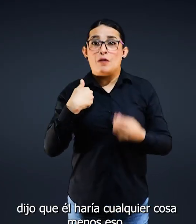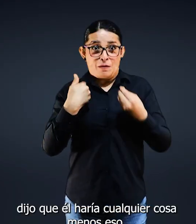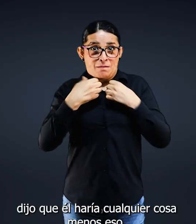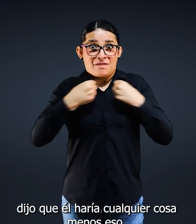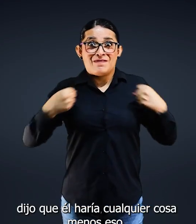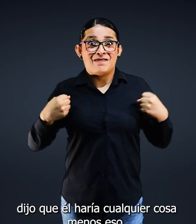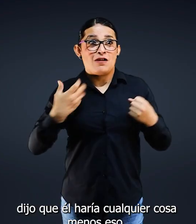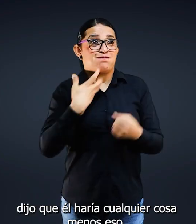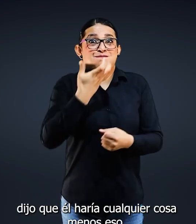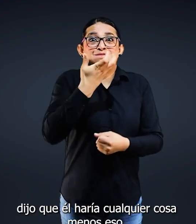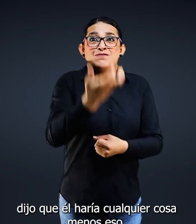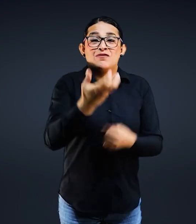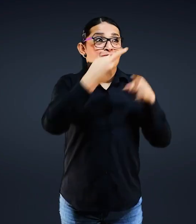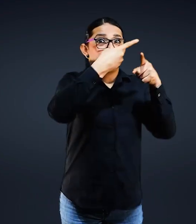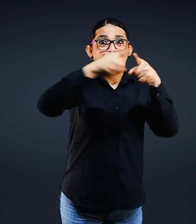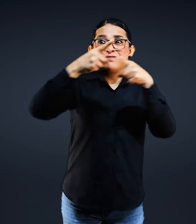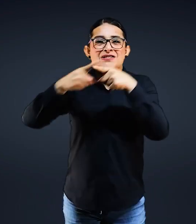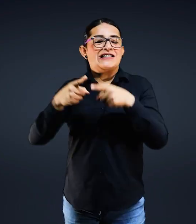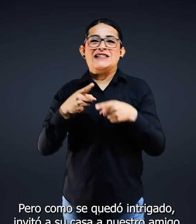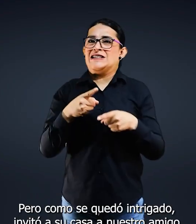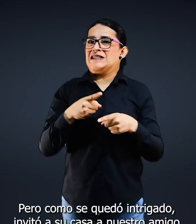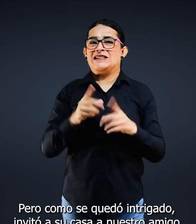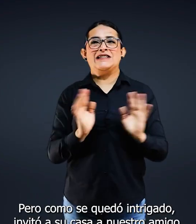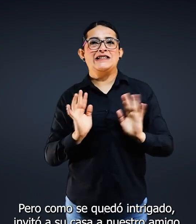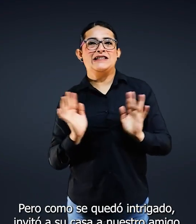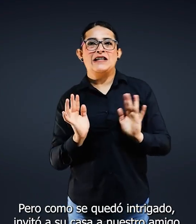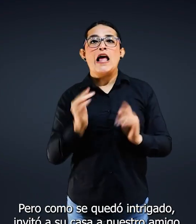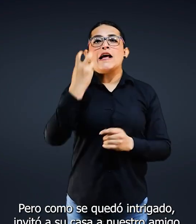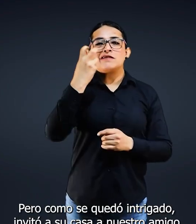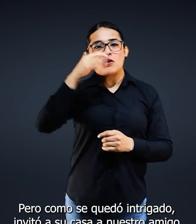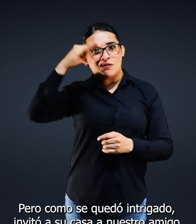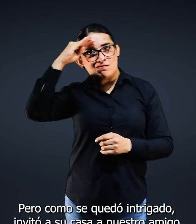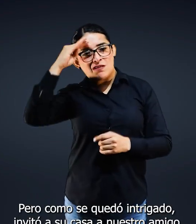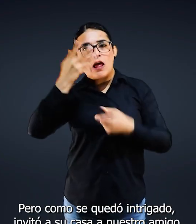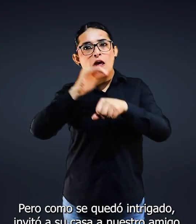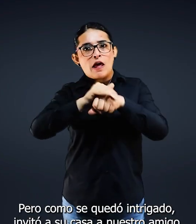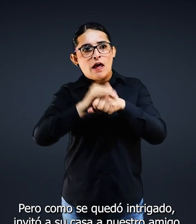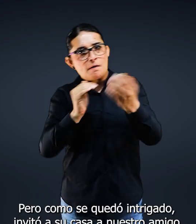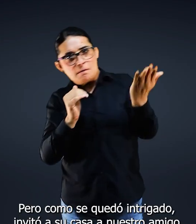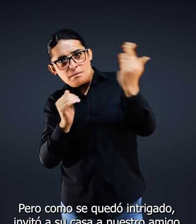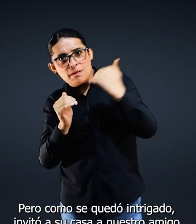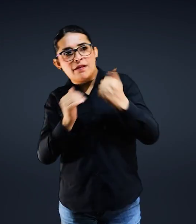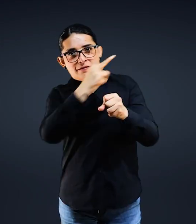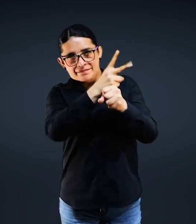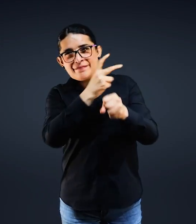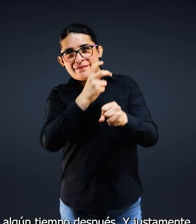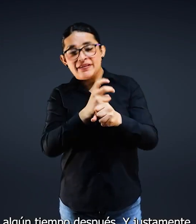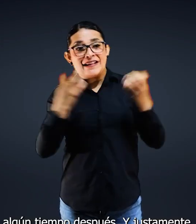cualquier cosa menos eso. Pero como se quedó intrigado, invitó a su casa a nuestro amigo. Algún